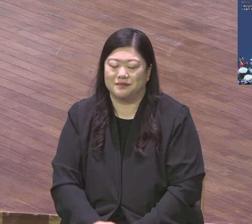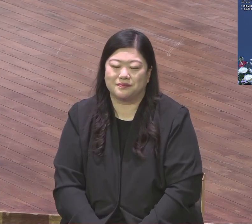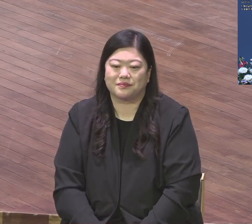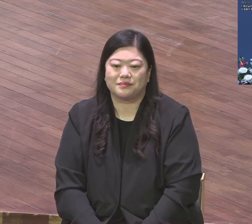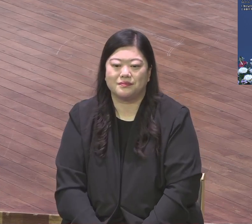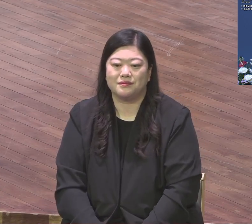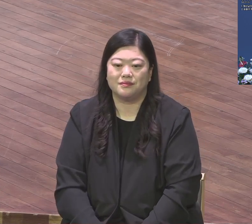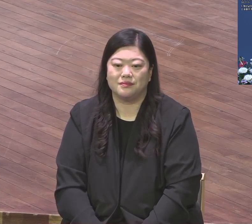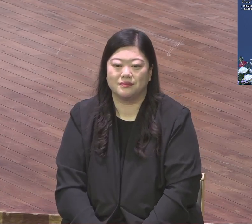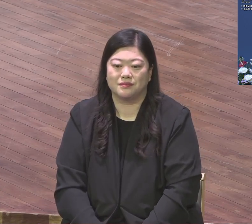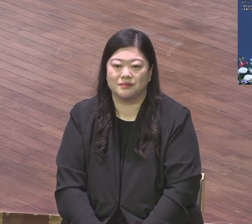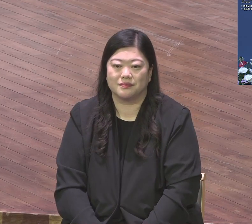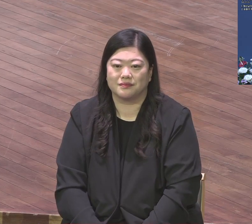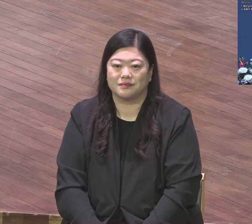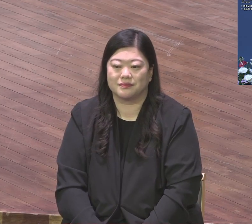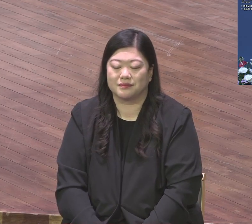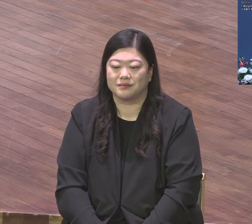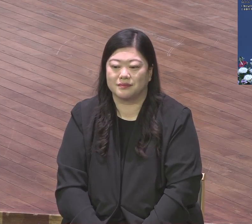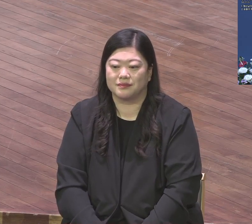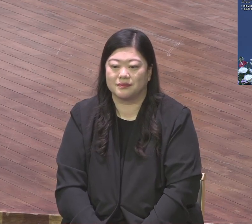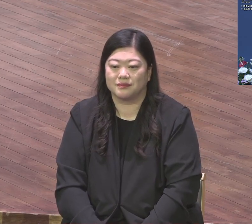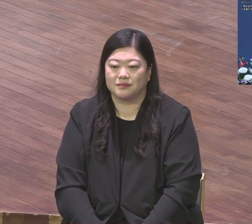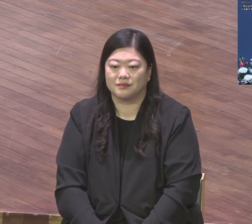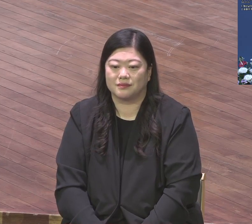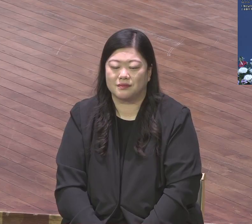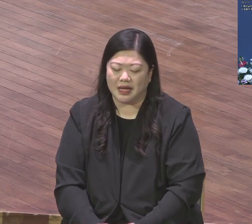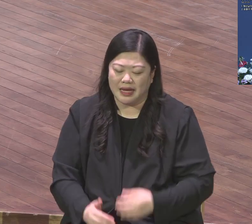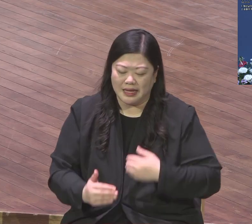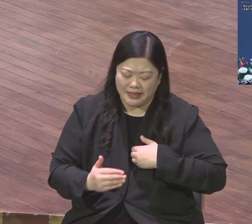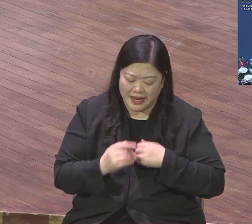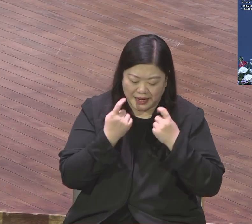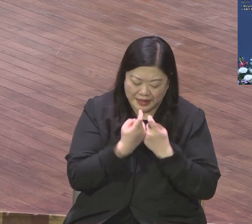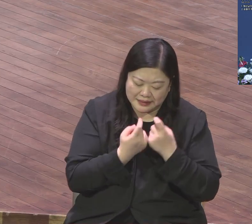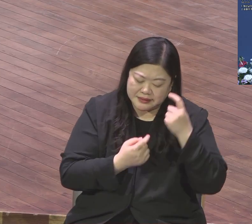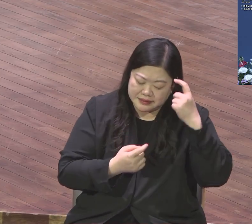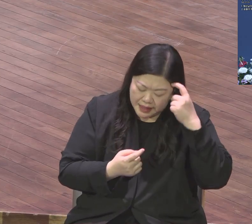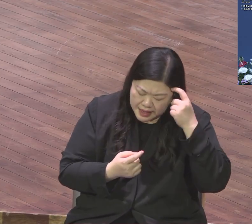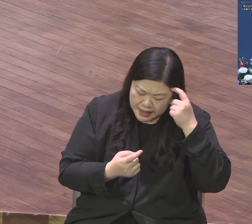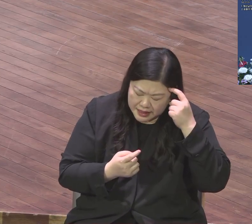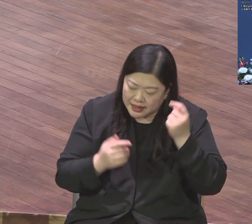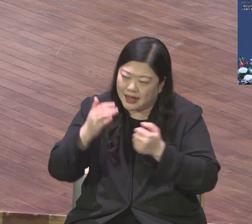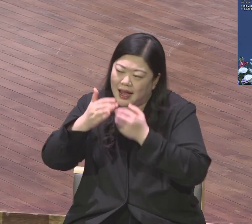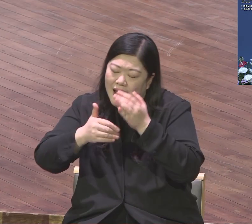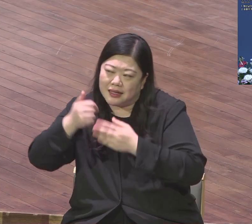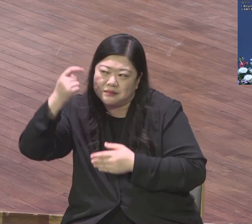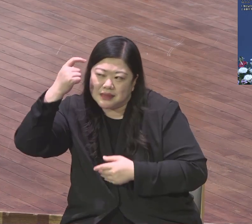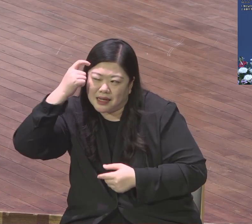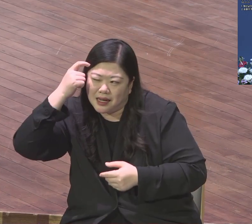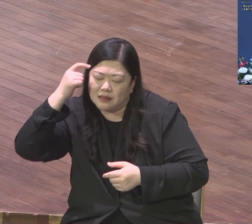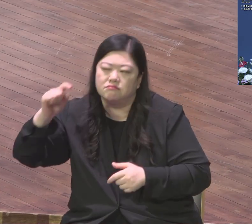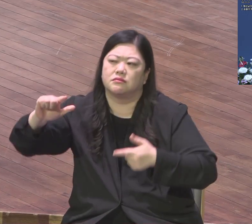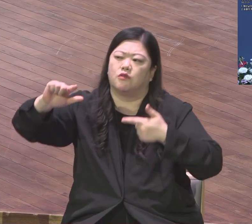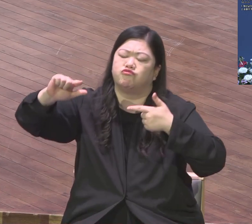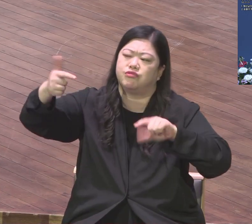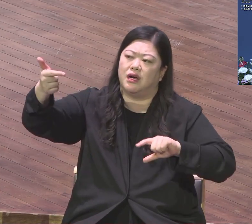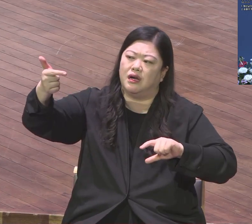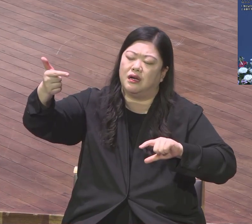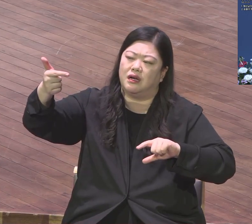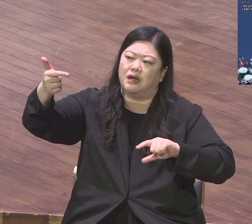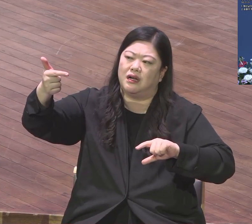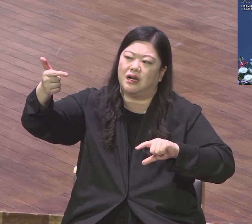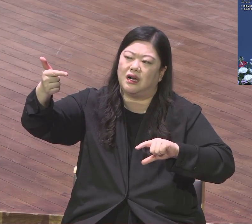봐야 될 말씀이에요. 아, 내 생각하고 하나님 생각하고 다르구나. 하나님 생각이 더 높고